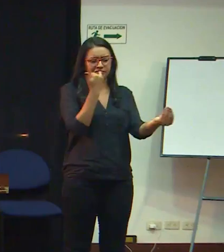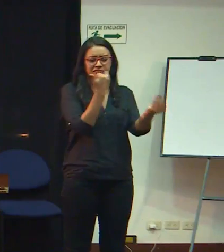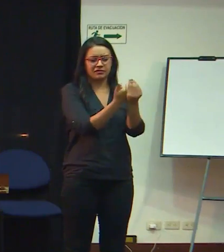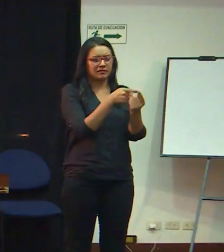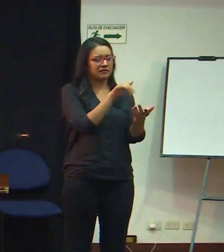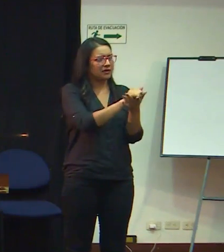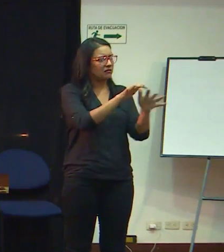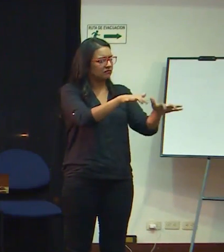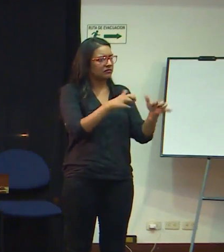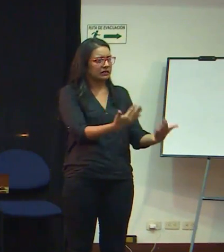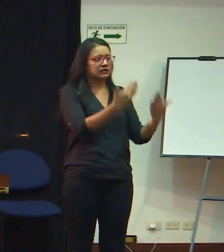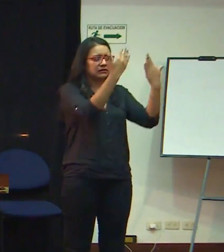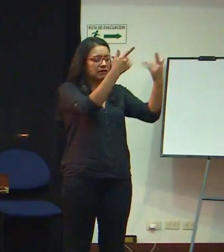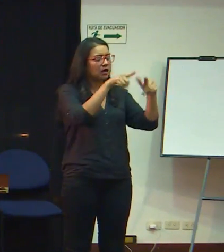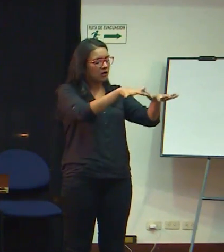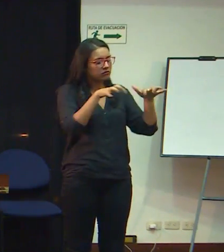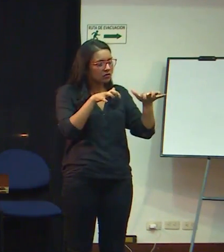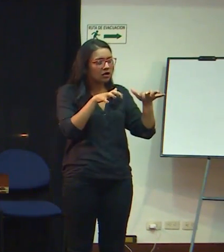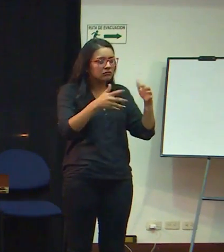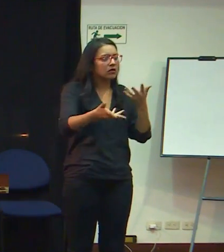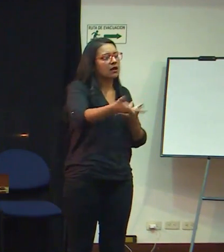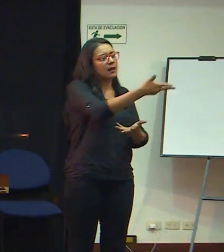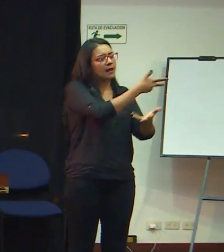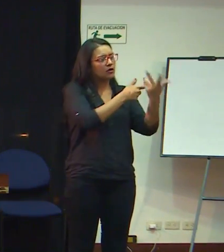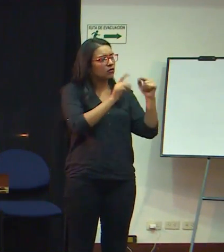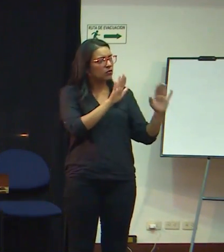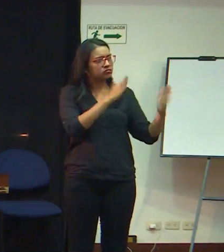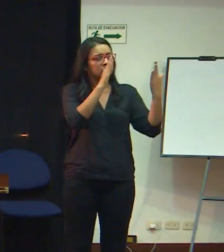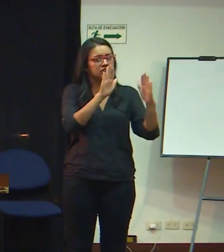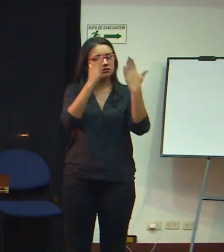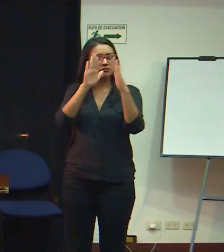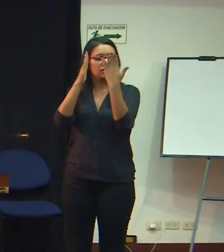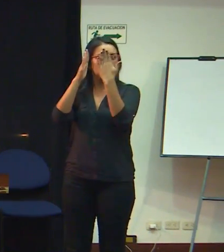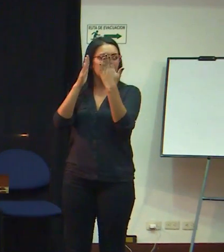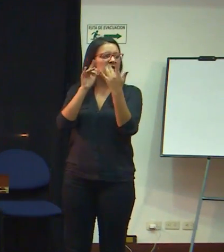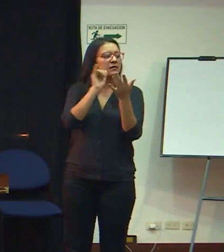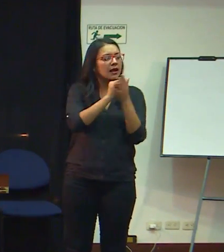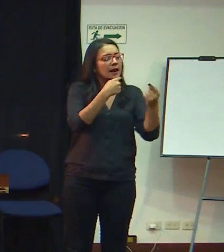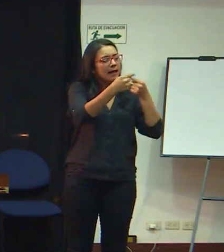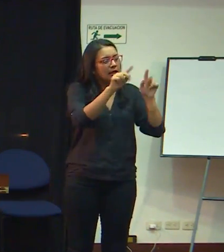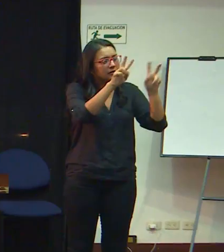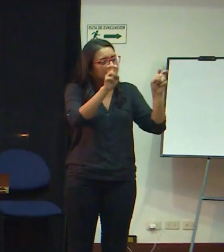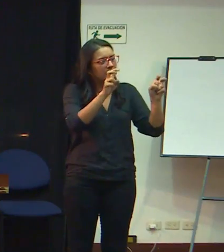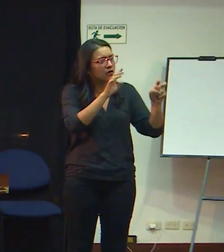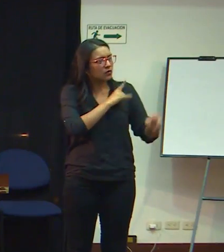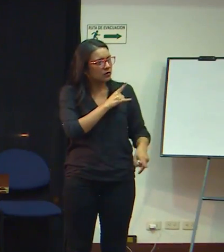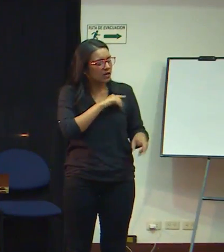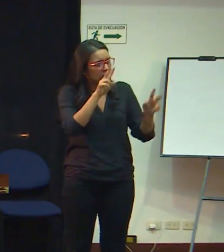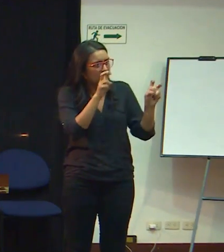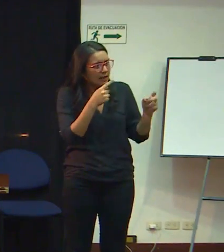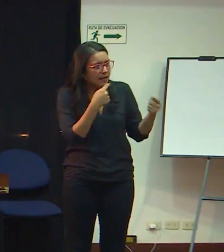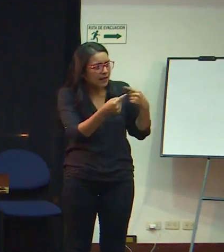ser un espacio válido porque es donde estamos todos encontrándonos cara a cara para discutir frente a las cosas de la universidad.